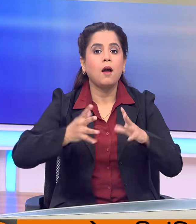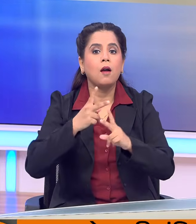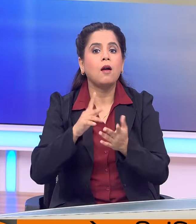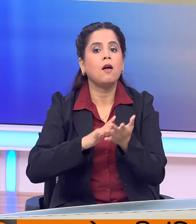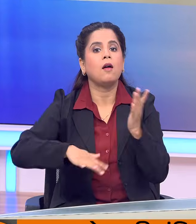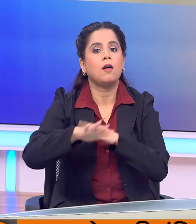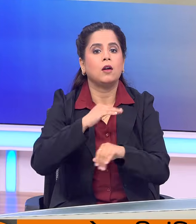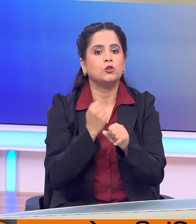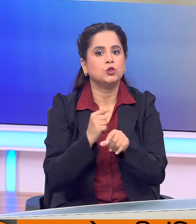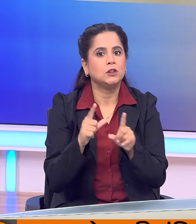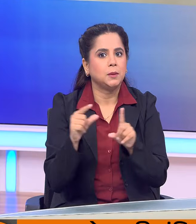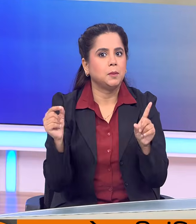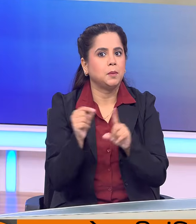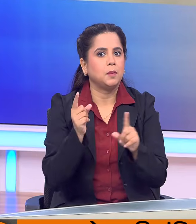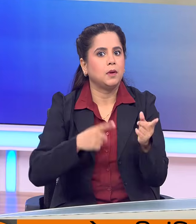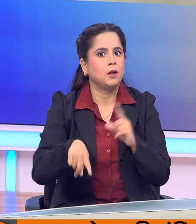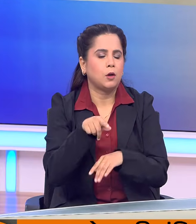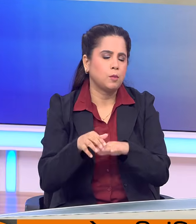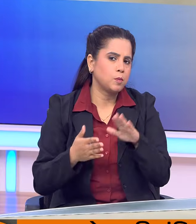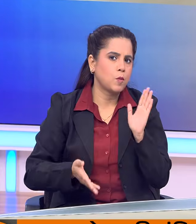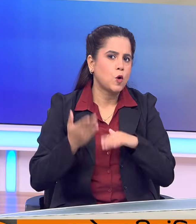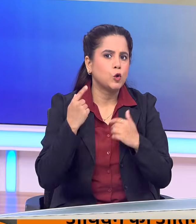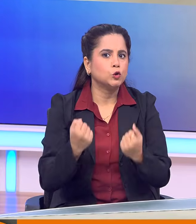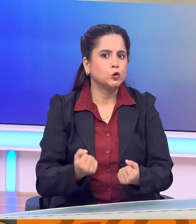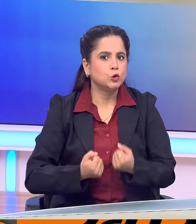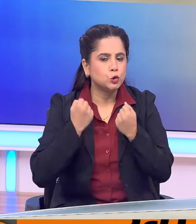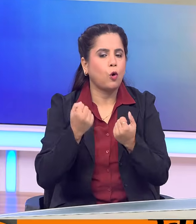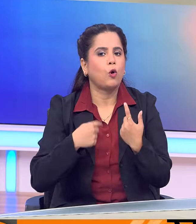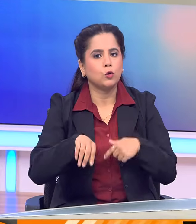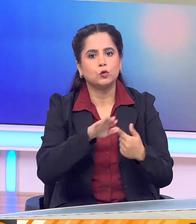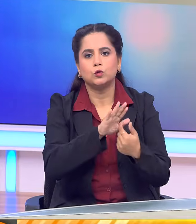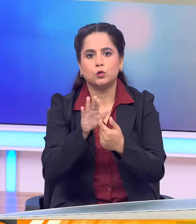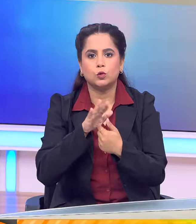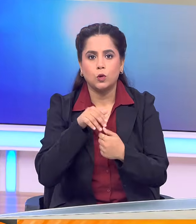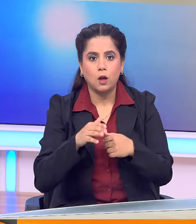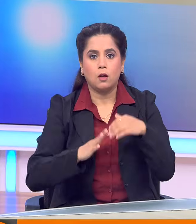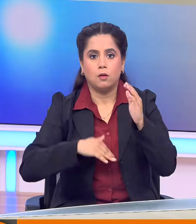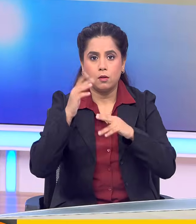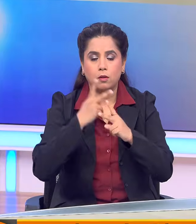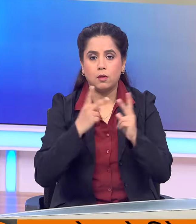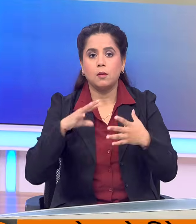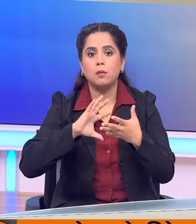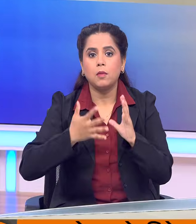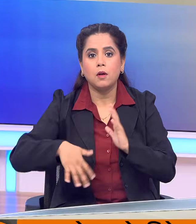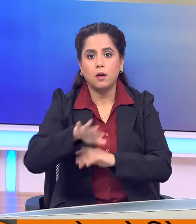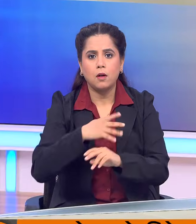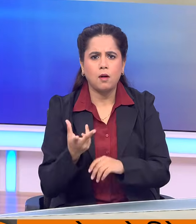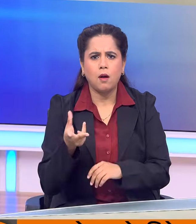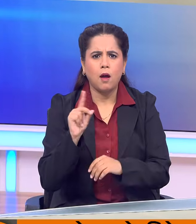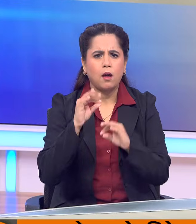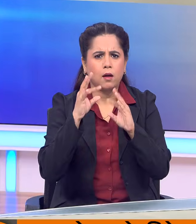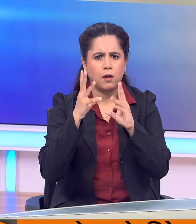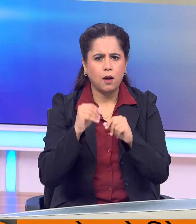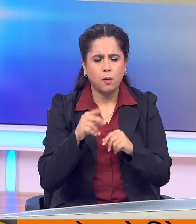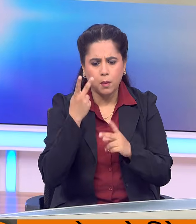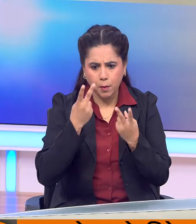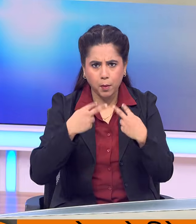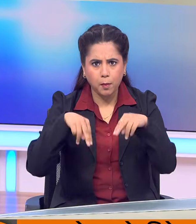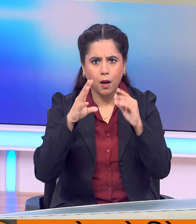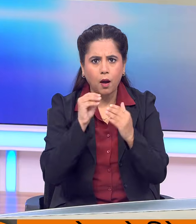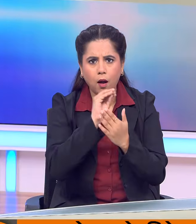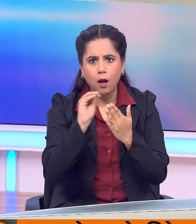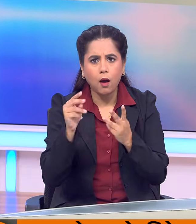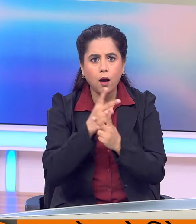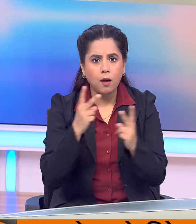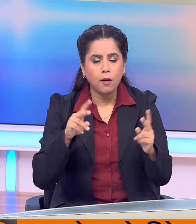ने जीडीपी को सबसे ज्यादा मजबूती दी। विनिर्माण क्षेत्र में दोहरे अंकों की वृद्धि दर्ज की गई